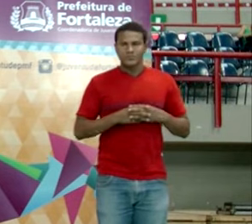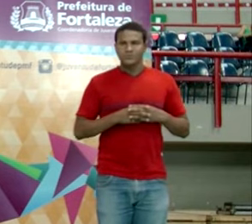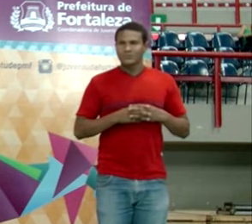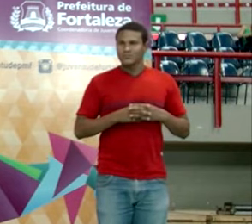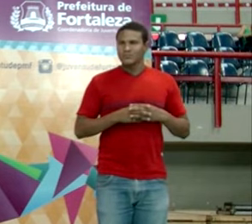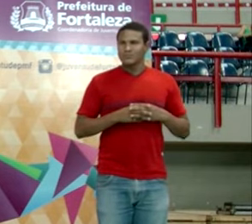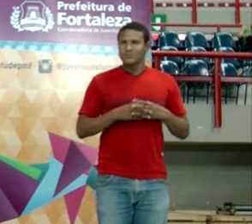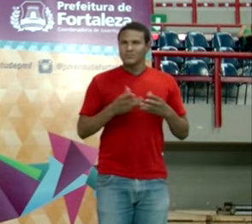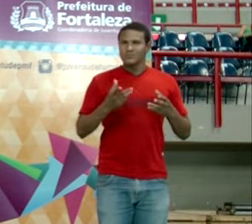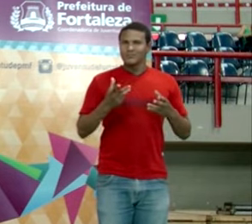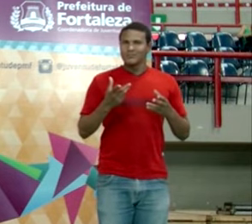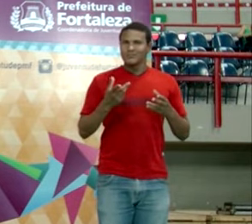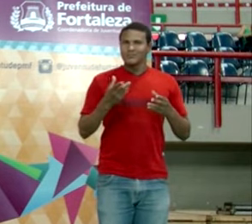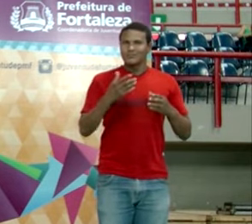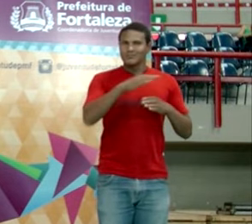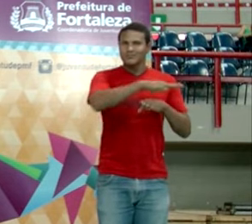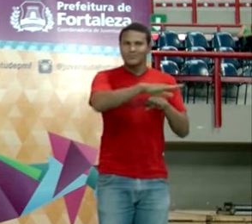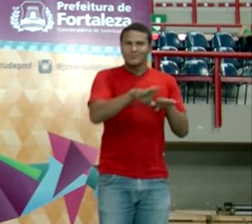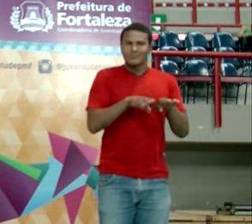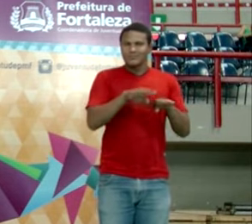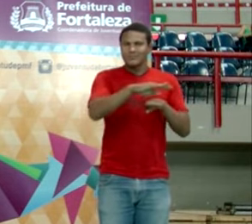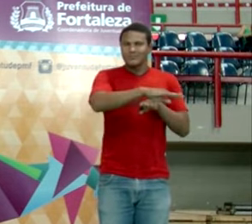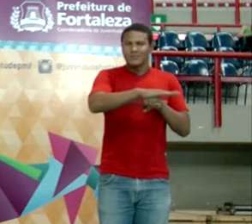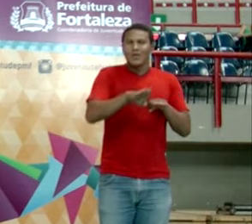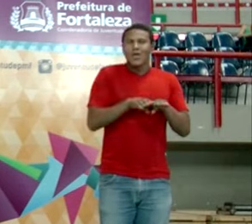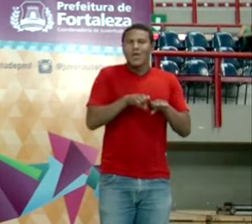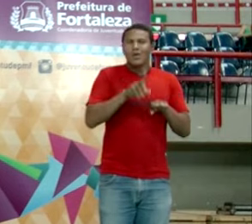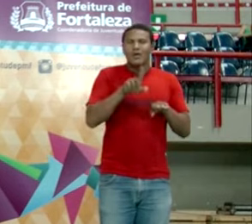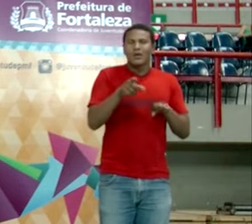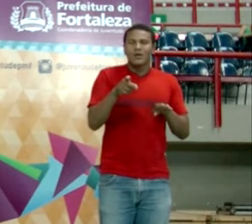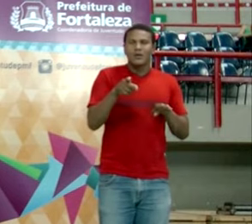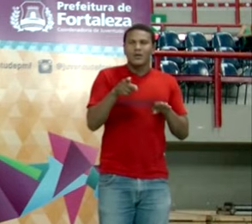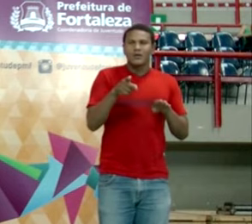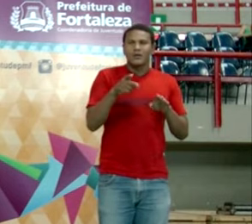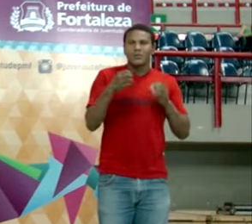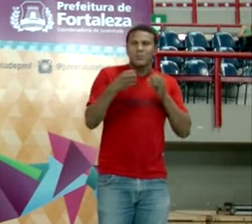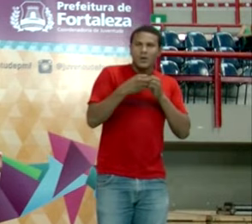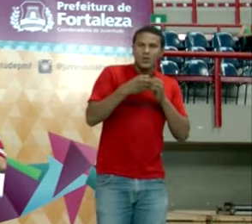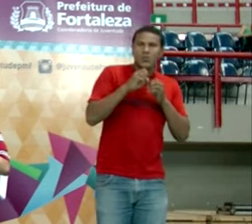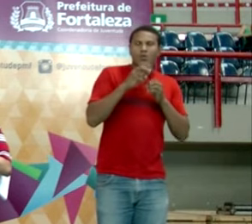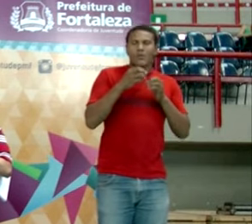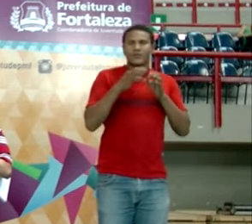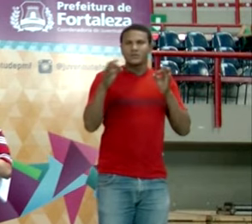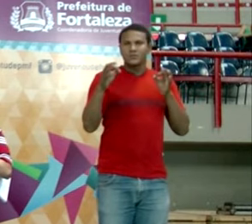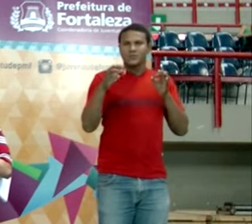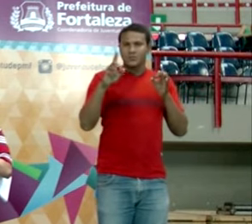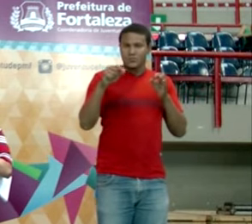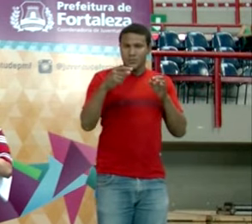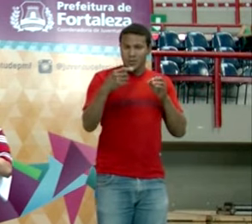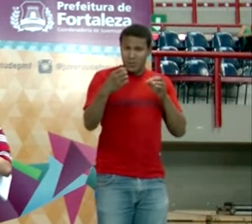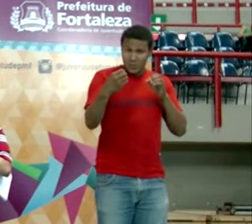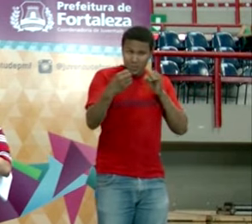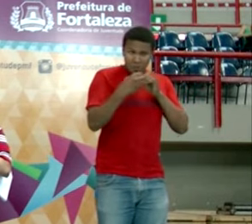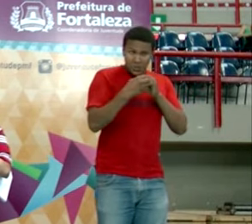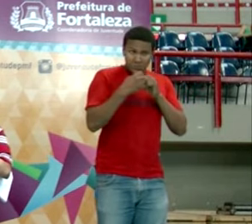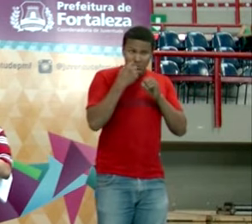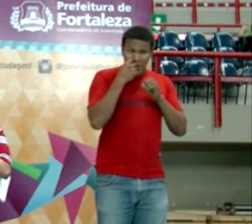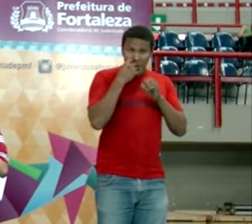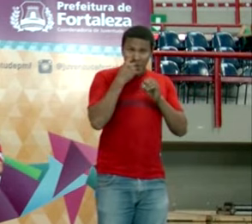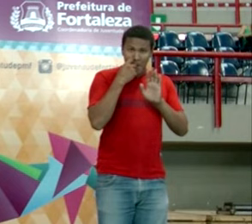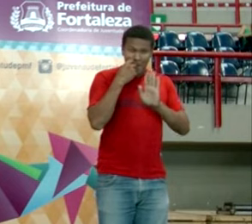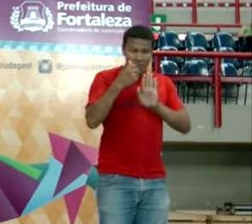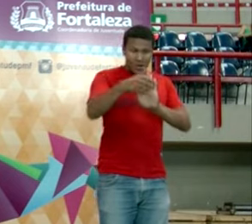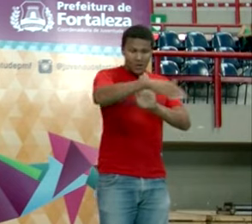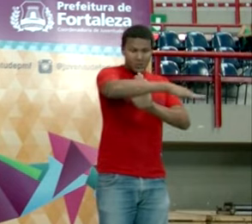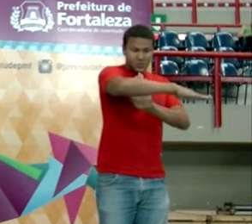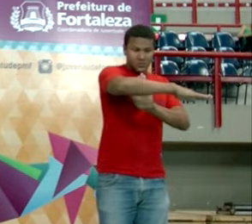É ré, é uma ré. Ele está se aproximando ou se afastando? Se aproximando do obstáculo. Se ele está se